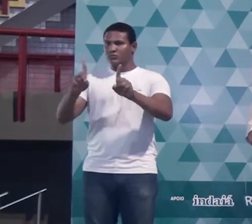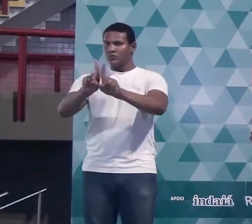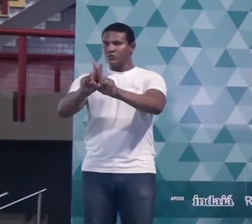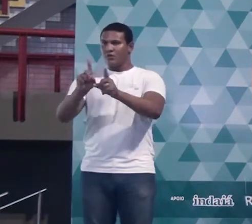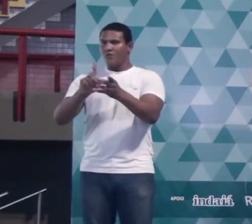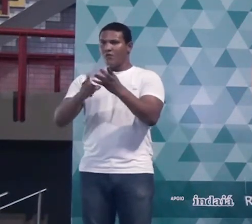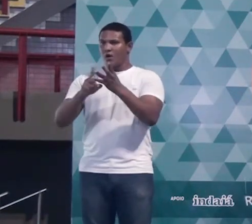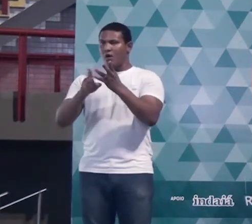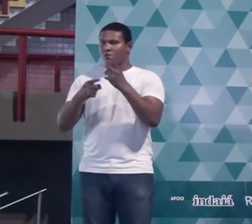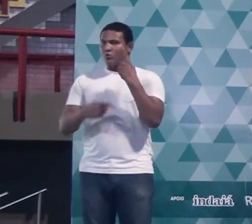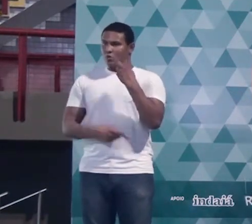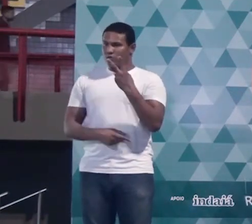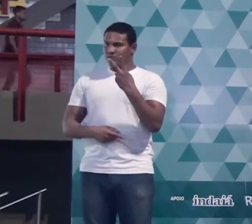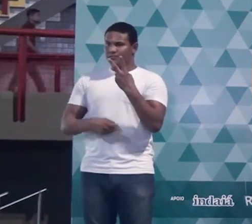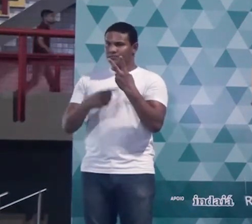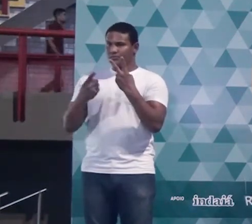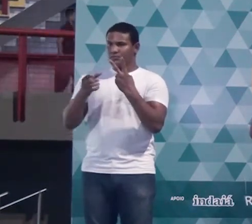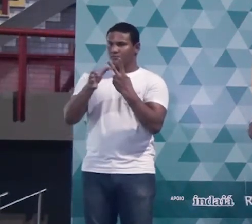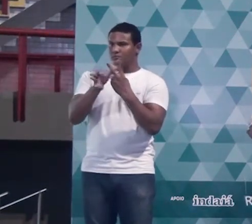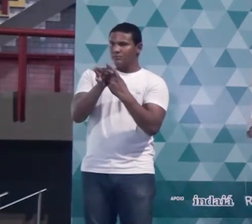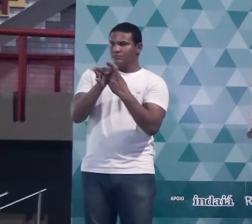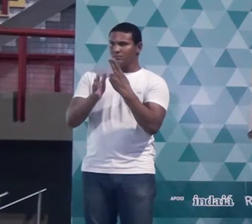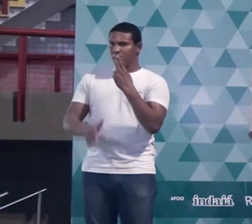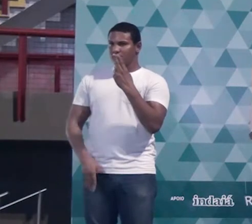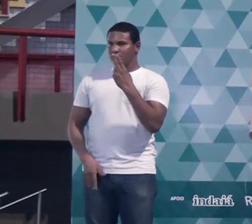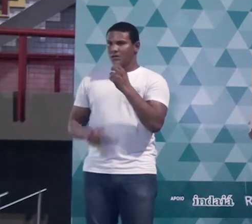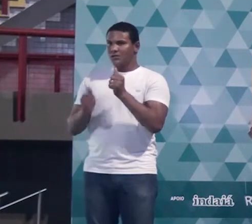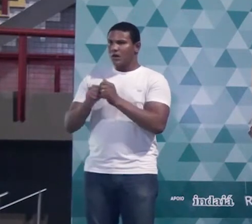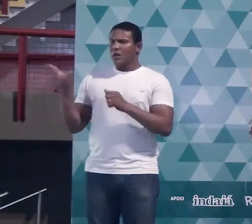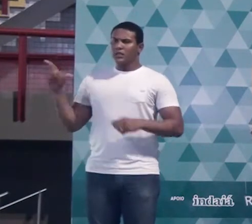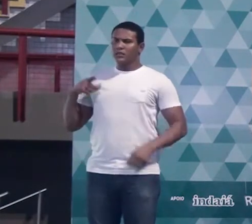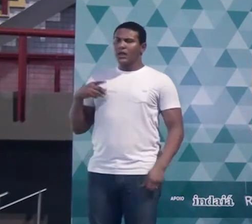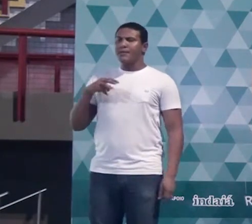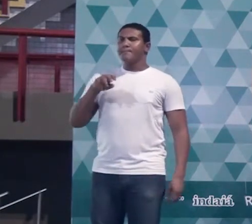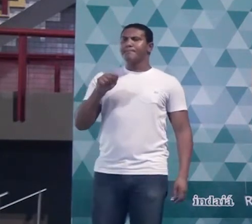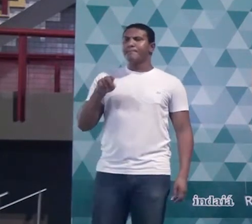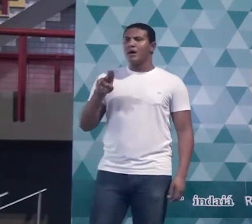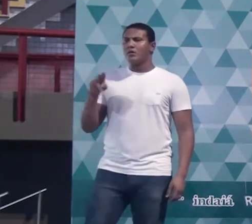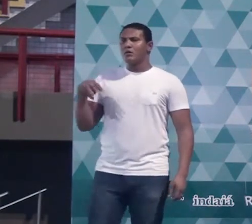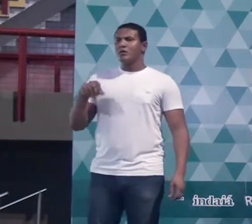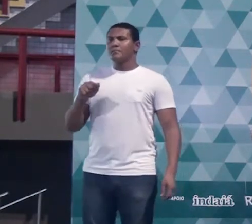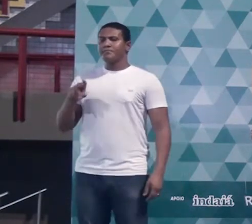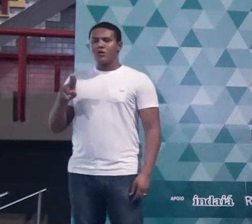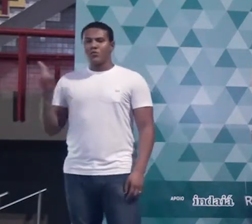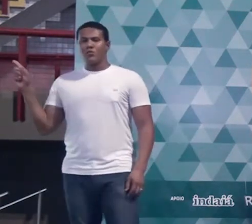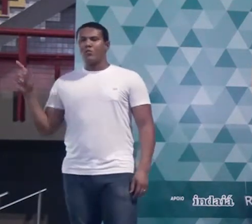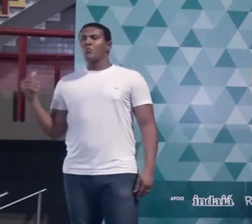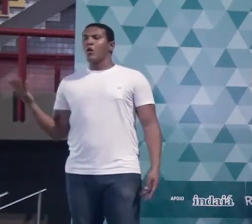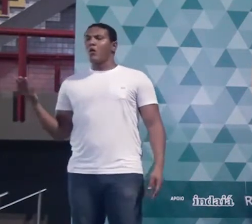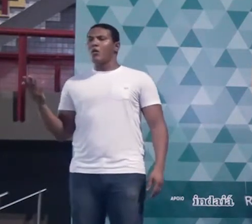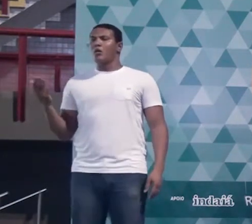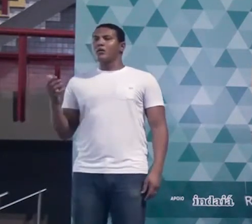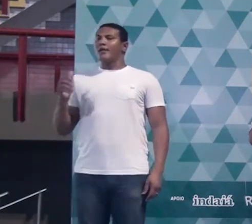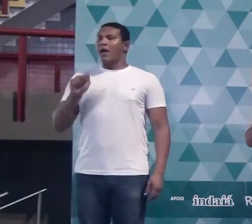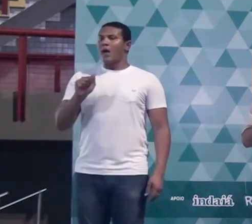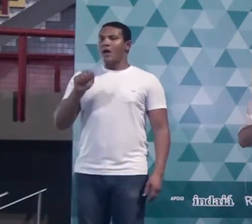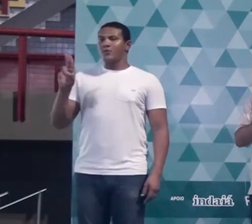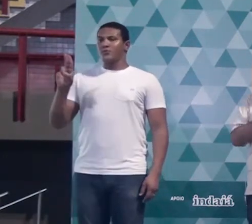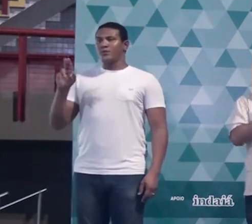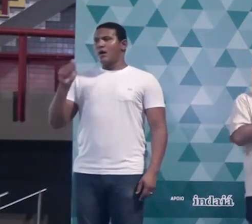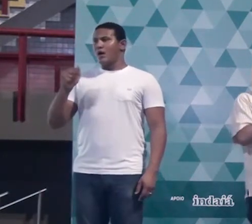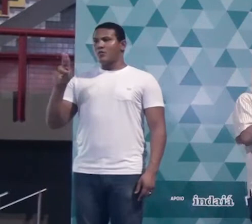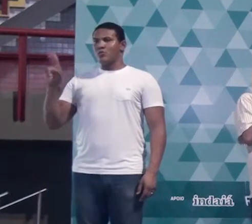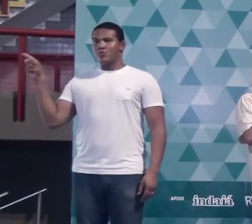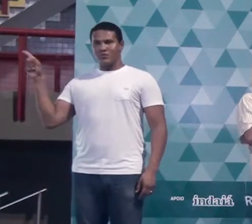Ei, ali tem a palavra mal, mal com U. Qual é o ditongo que tem? É o A e o